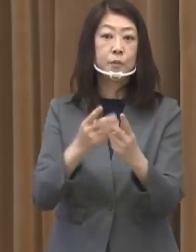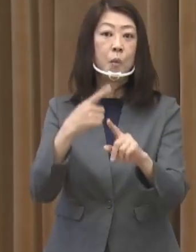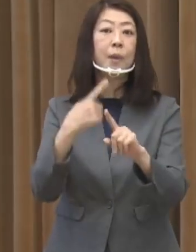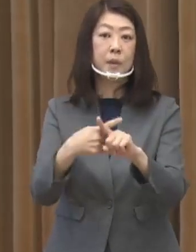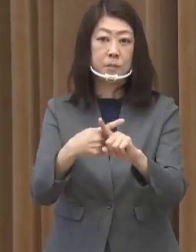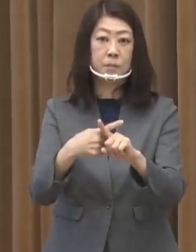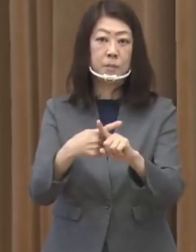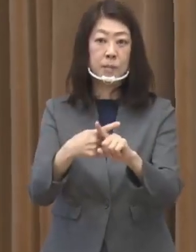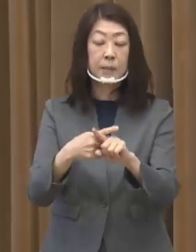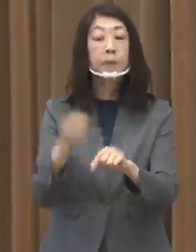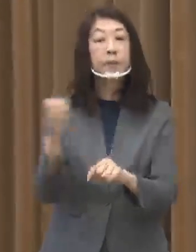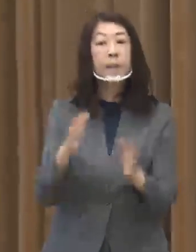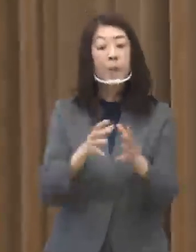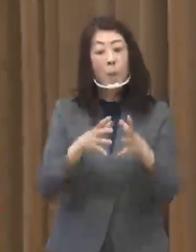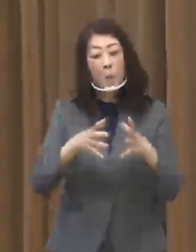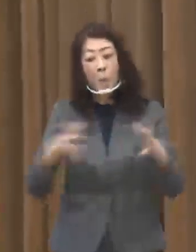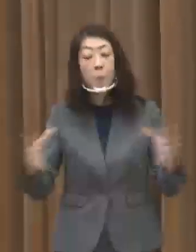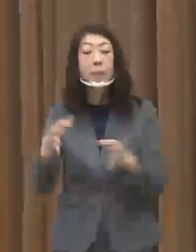場合には